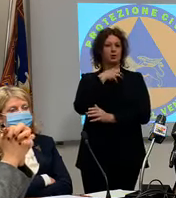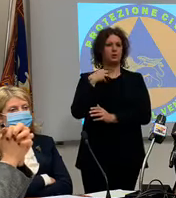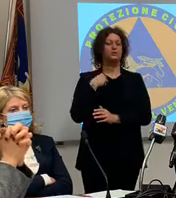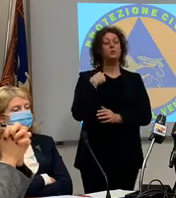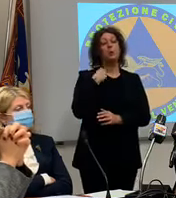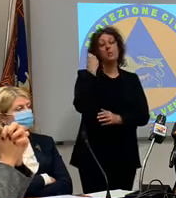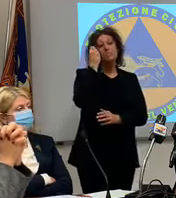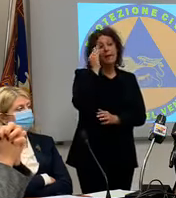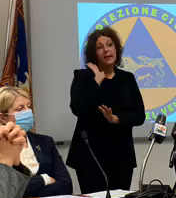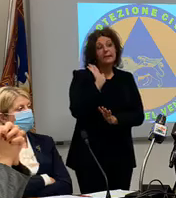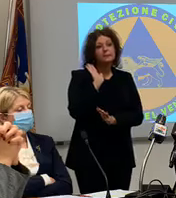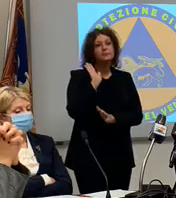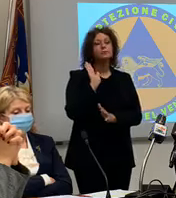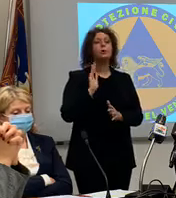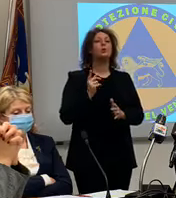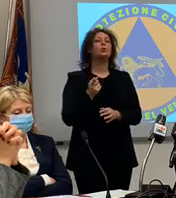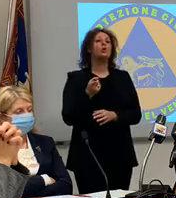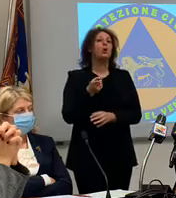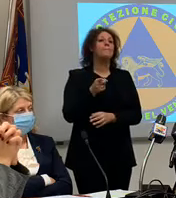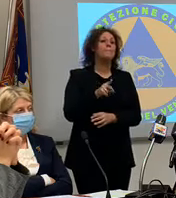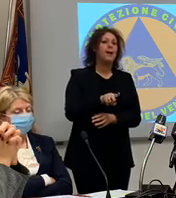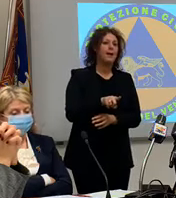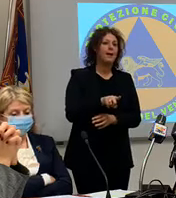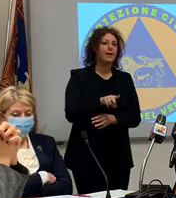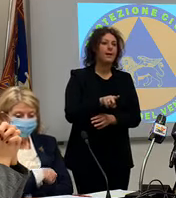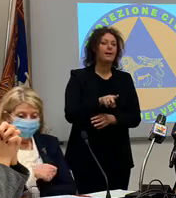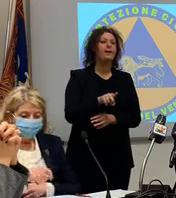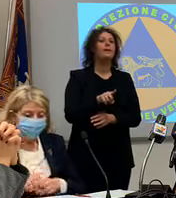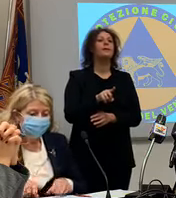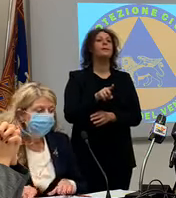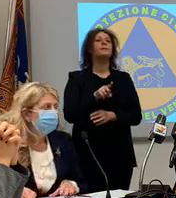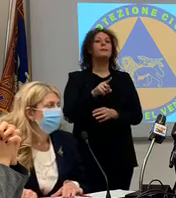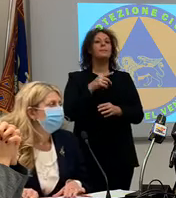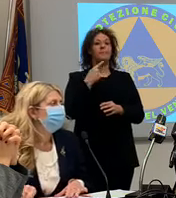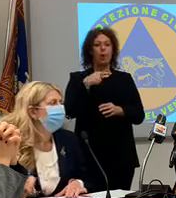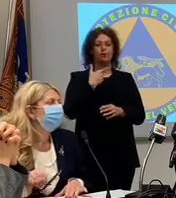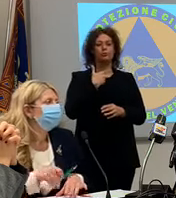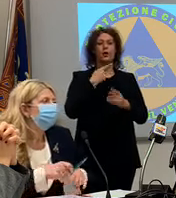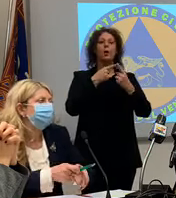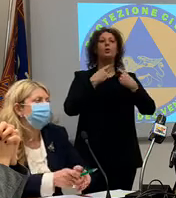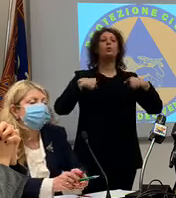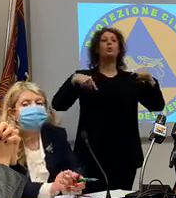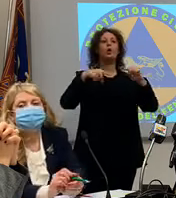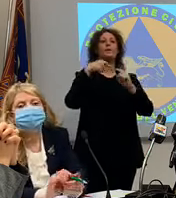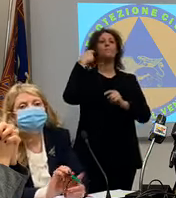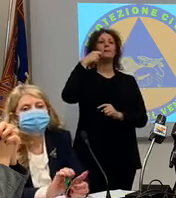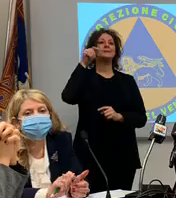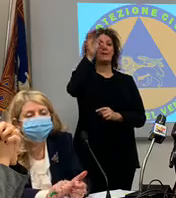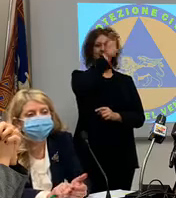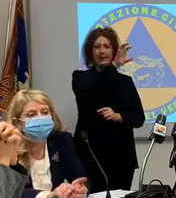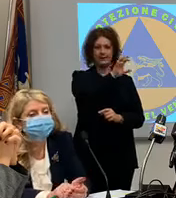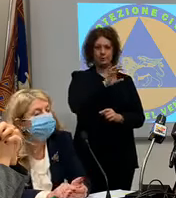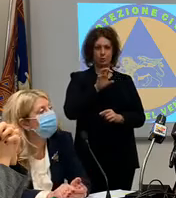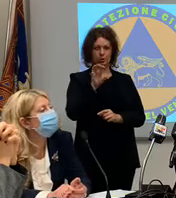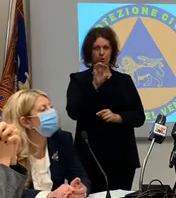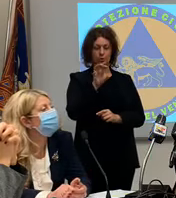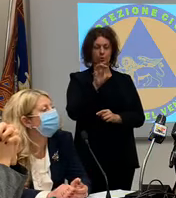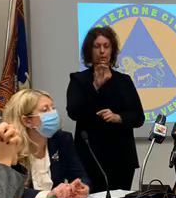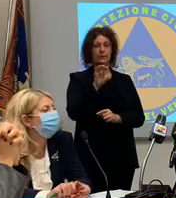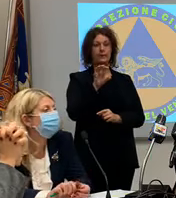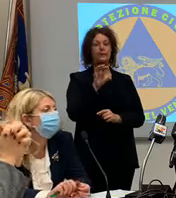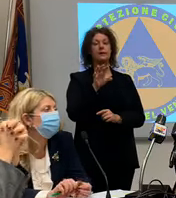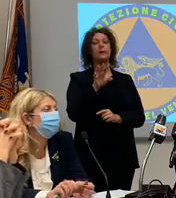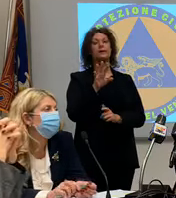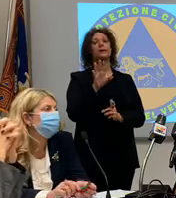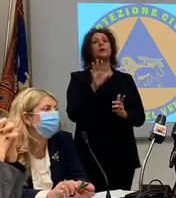domani vi do io uno scenario possibile ci sarà sicuramente una riunione dei presidenti probabilmente o e o e